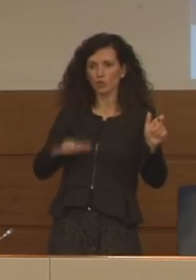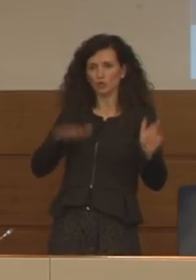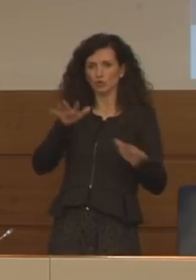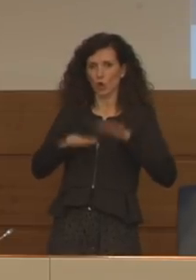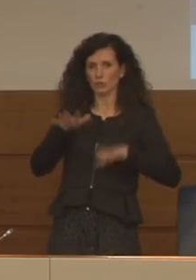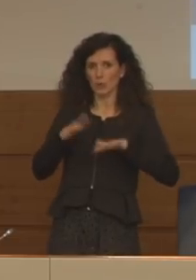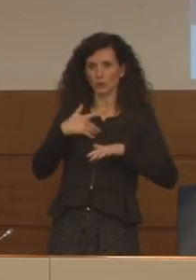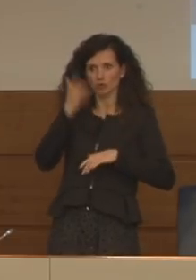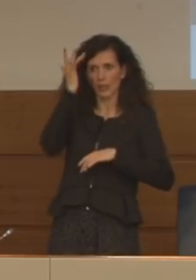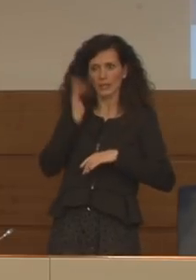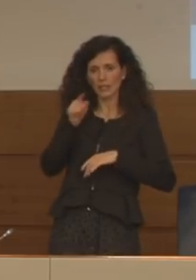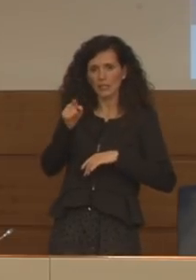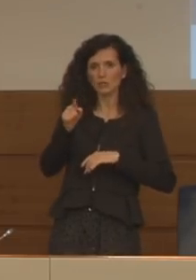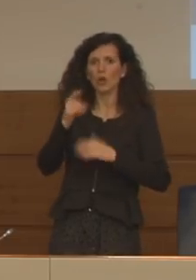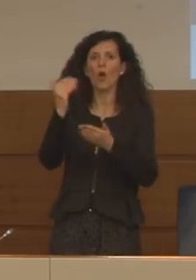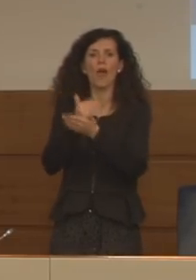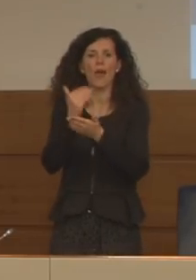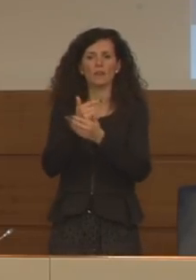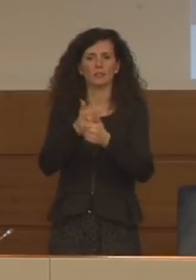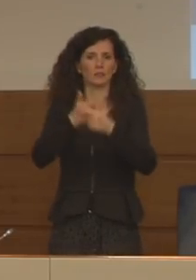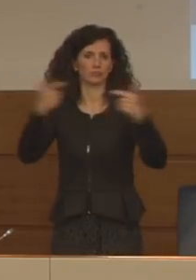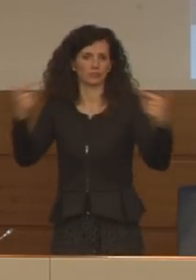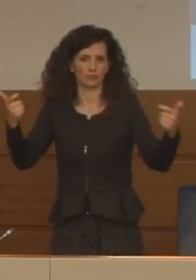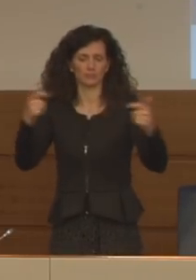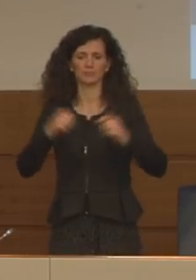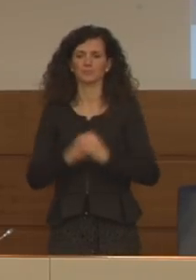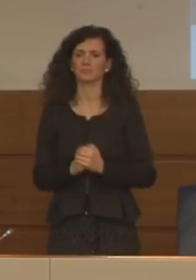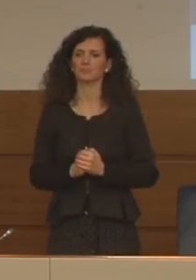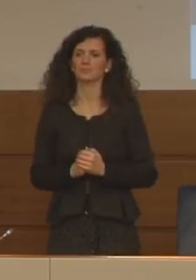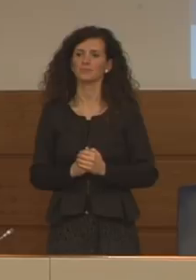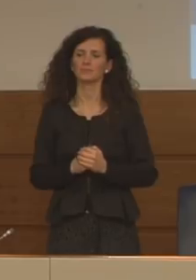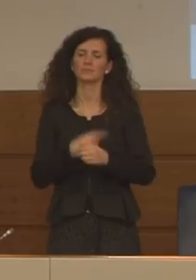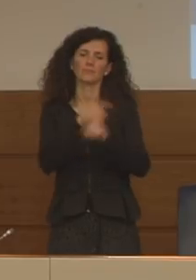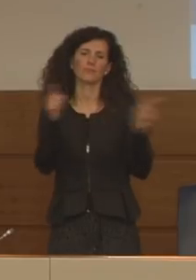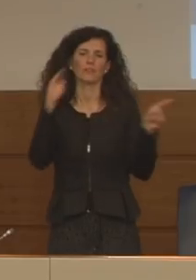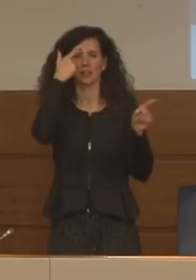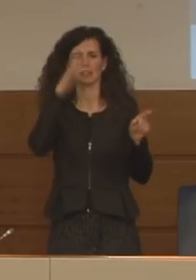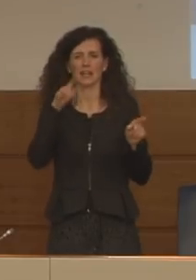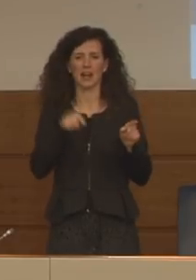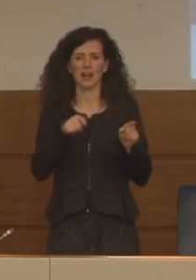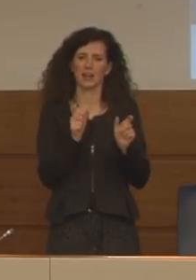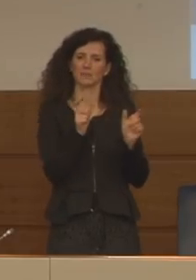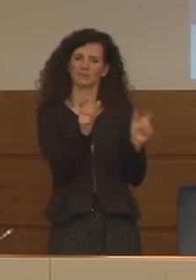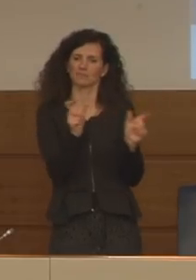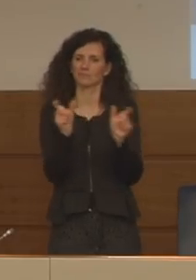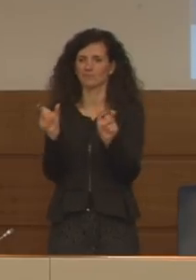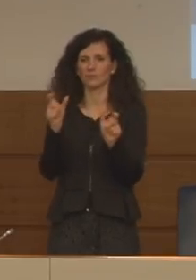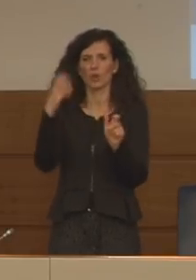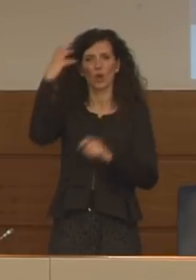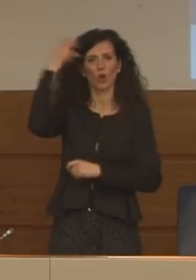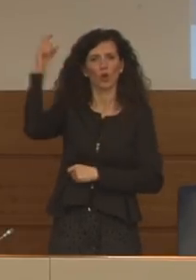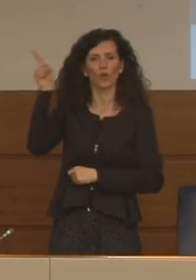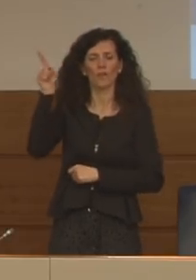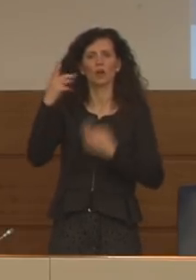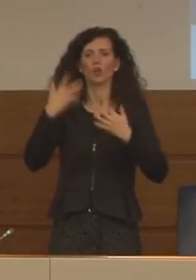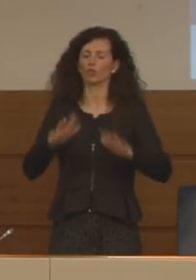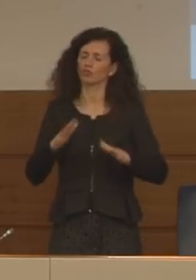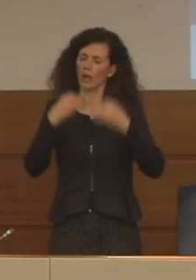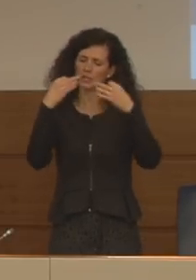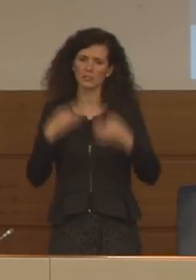amplificare di amplificare la diffusione del virus sapete bene che queste sono misure che il governo ha preso con estrema